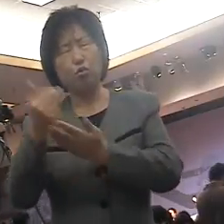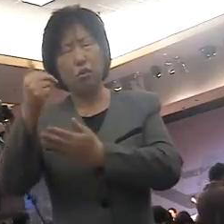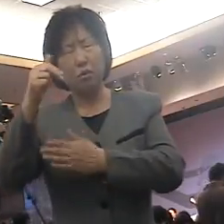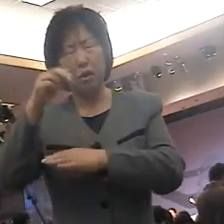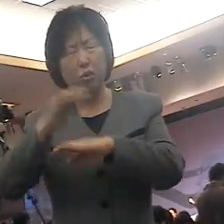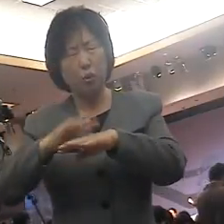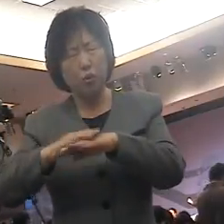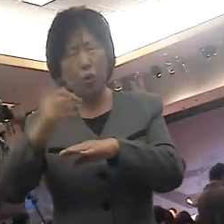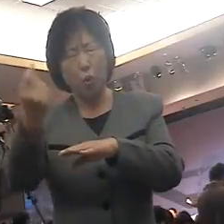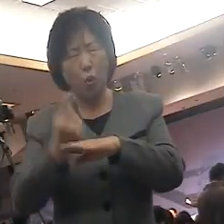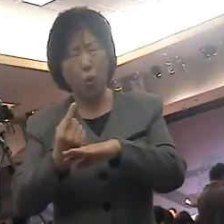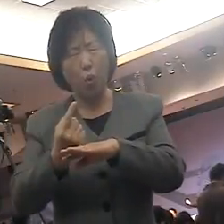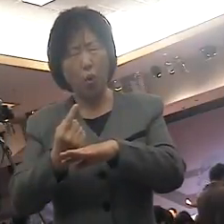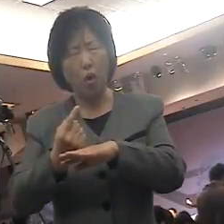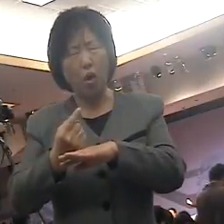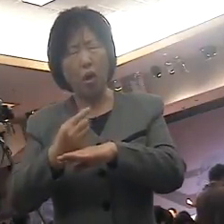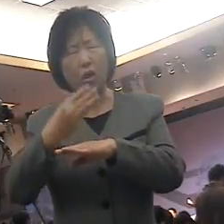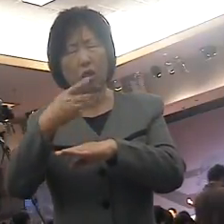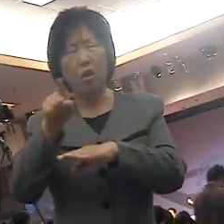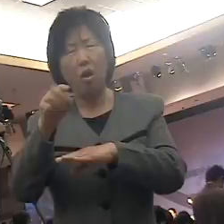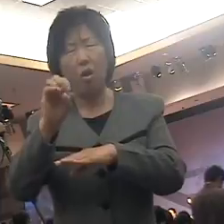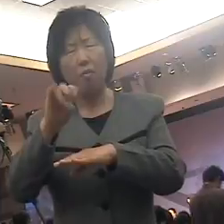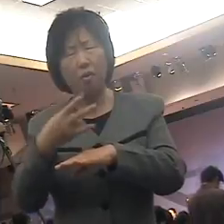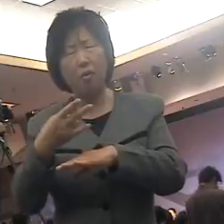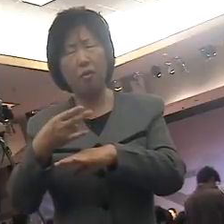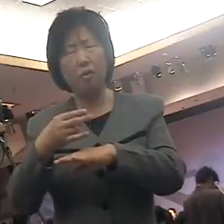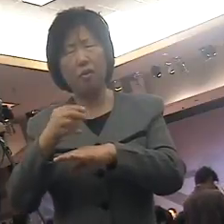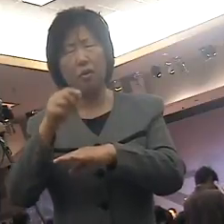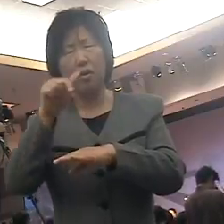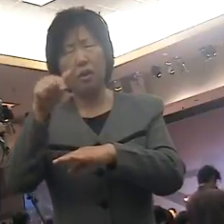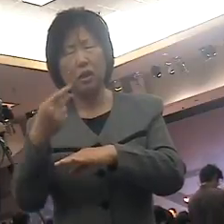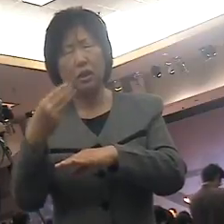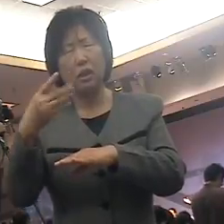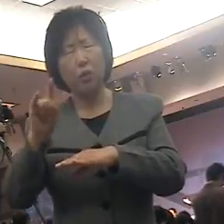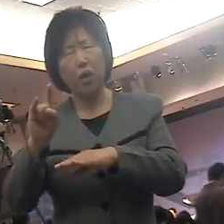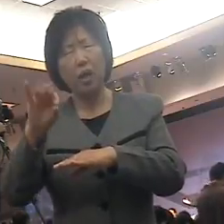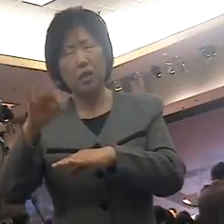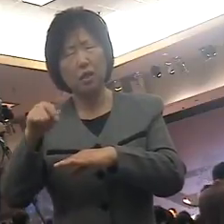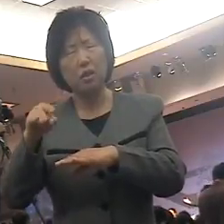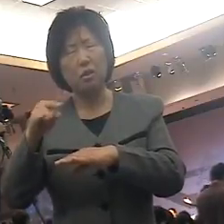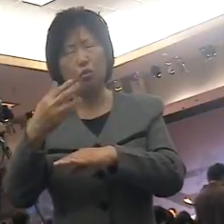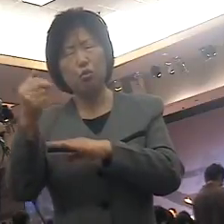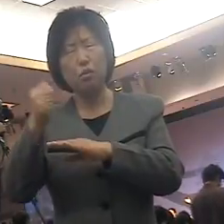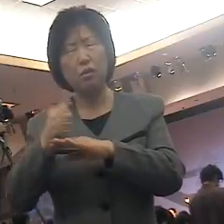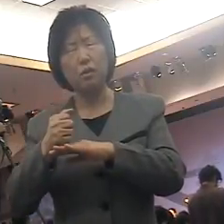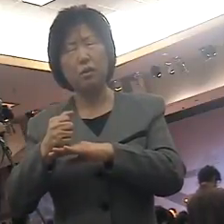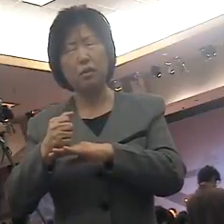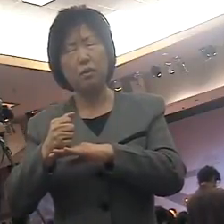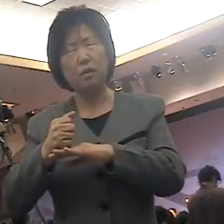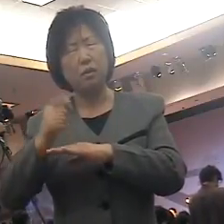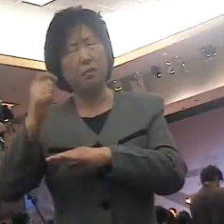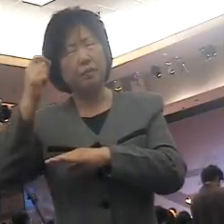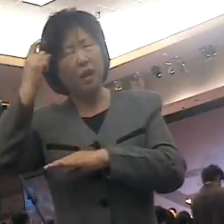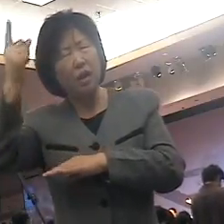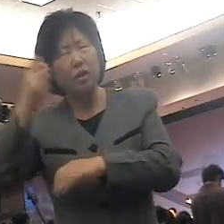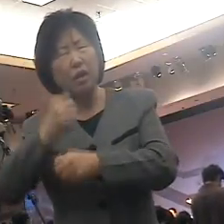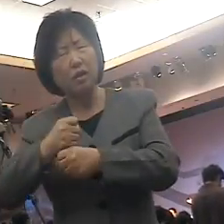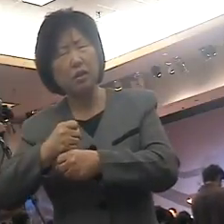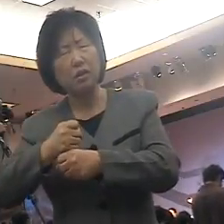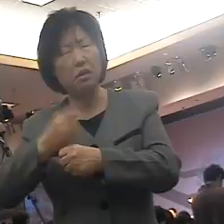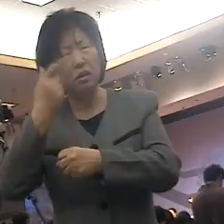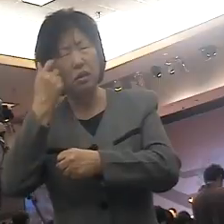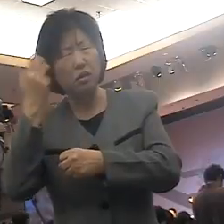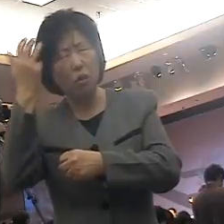주님의 손에서 오는 tough grace, 주님의 amazing grace로 깨닫게 하시는 성령님의